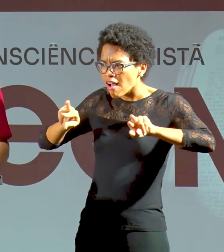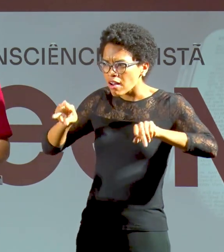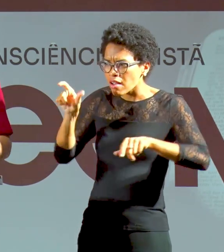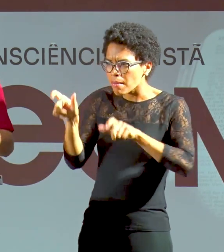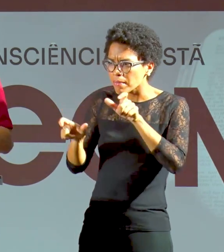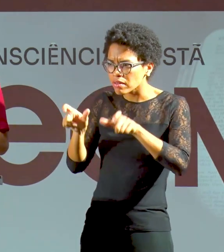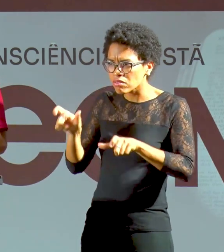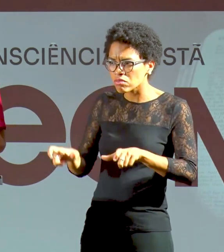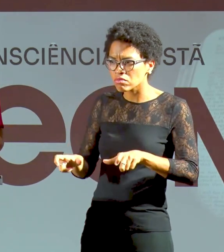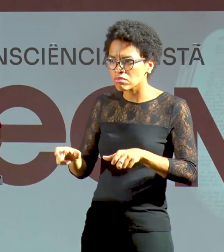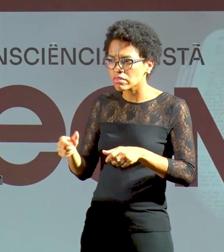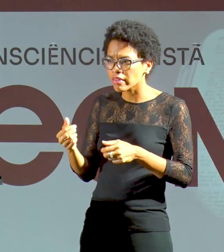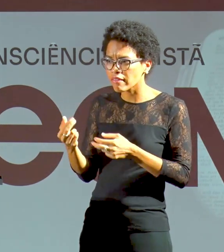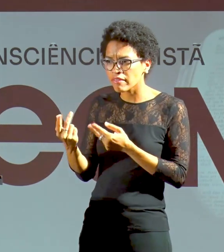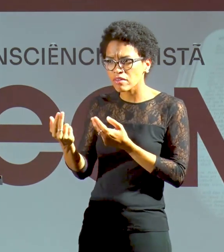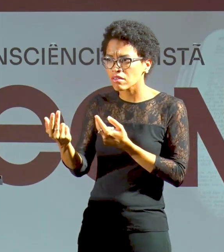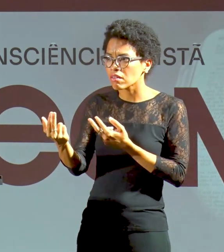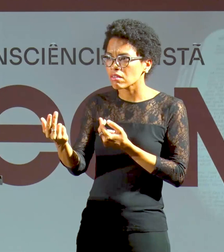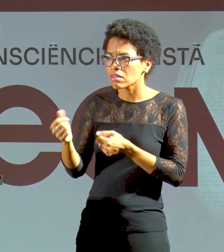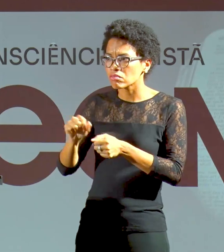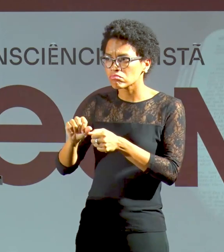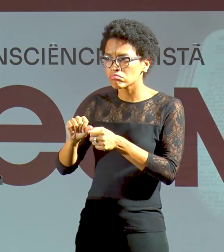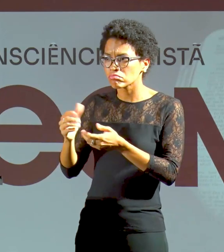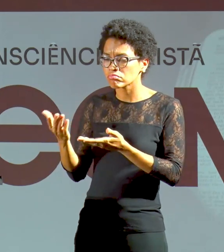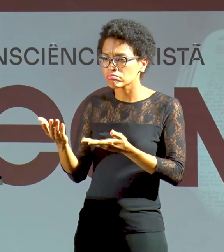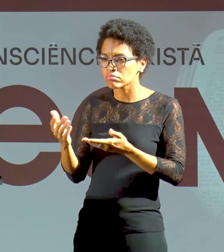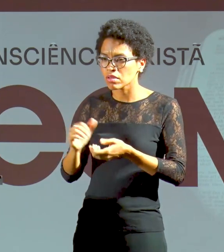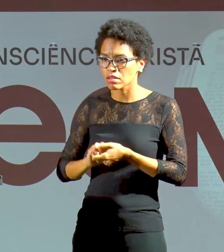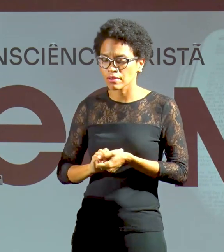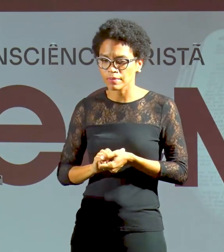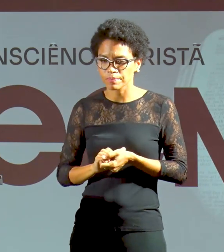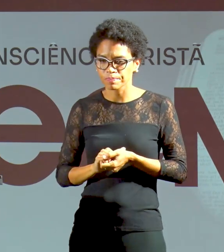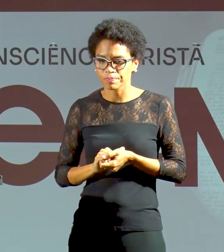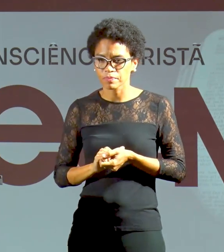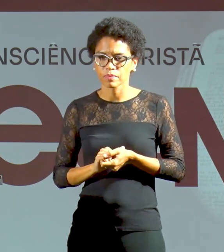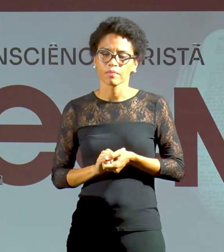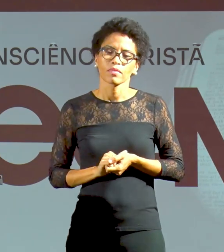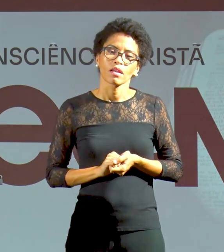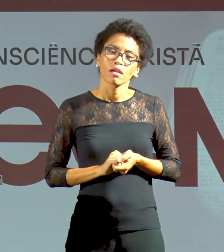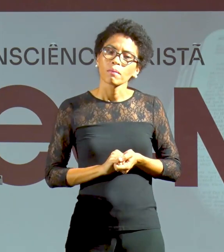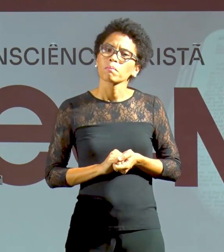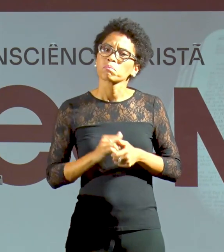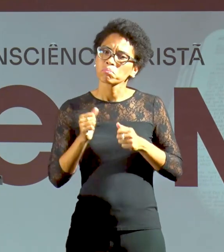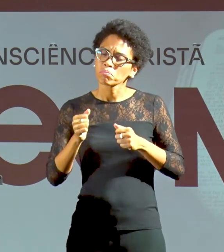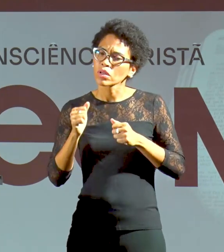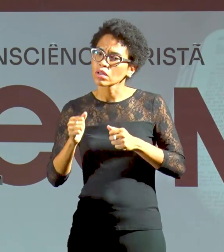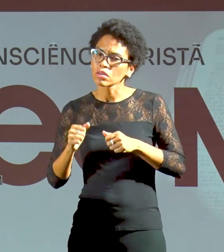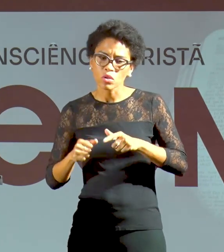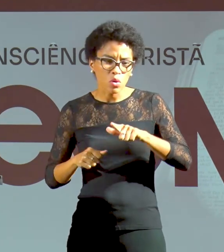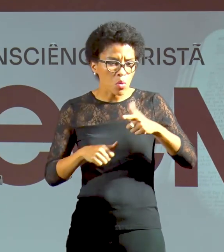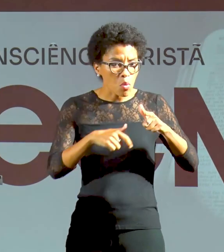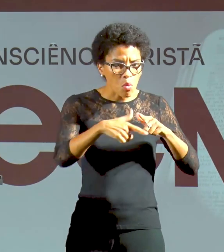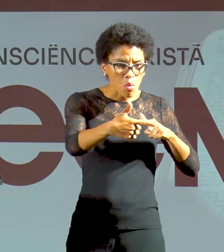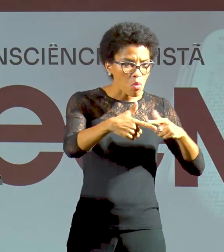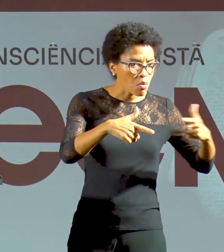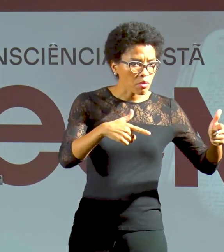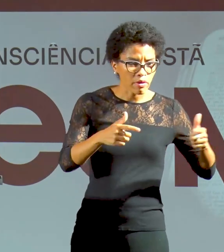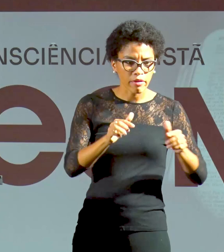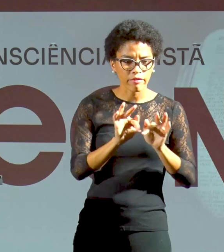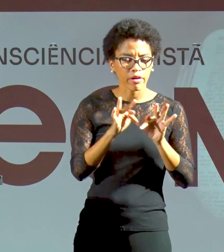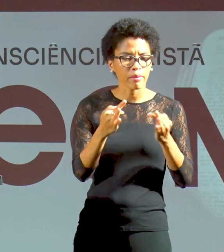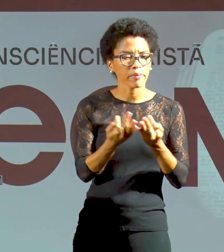certo A Bíblia nos conta a história de elimeleque Mas pode ser que outras famílias fizeram o mesmo